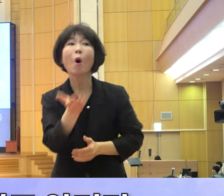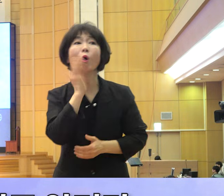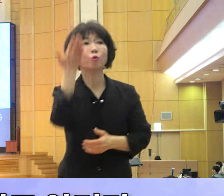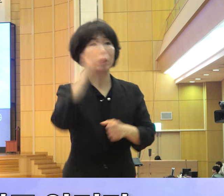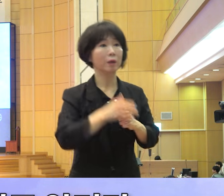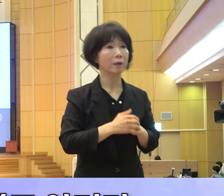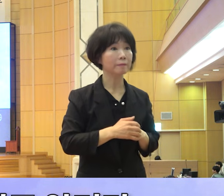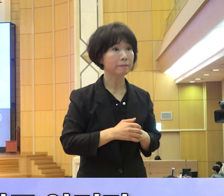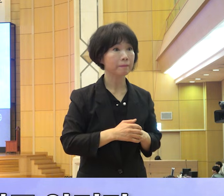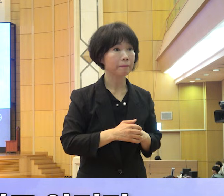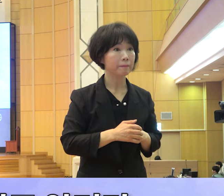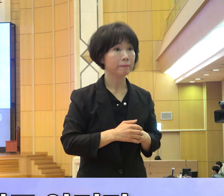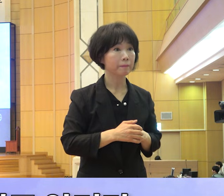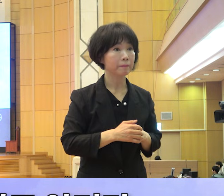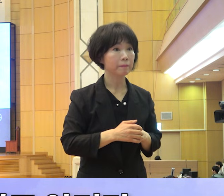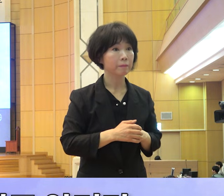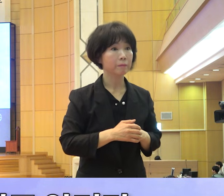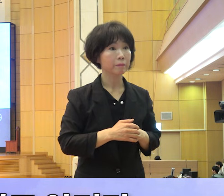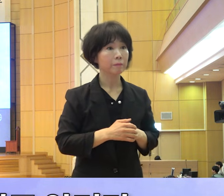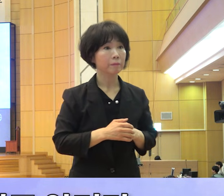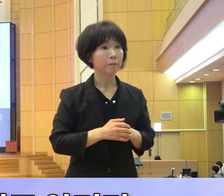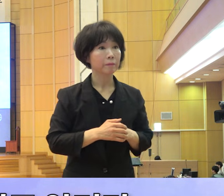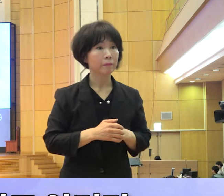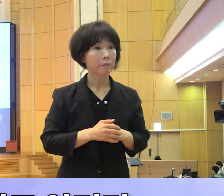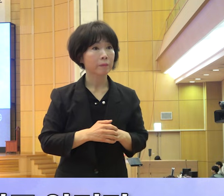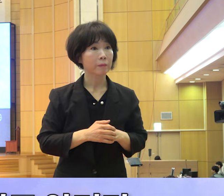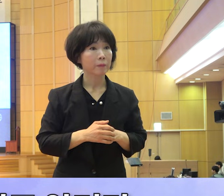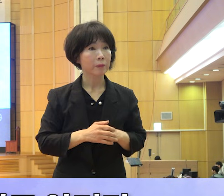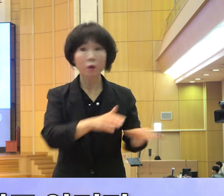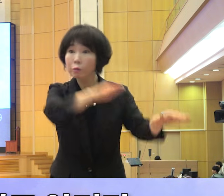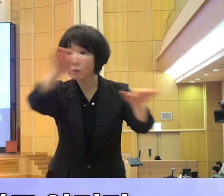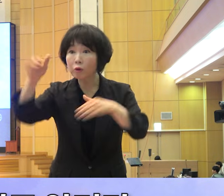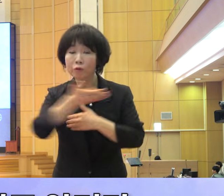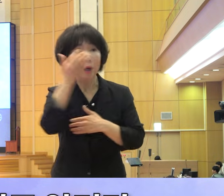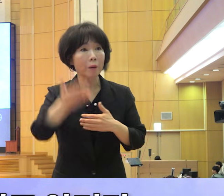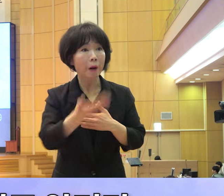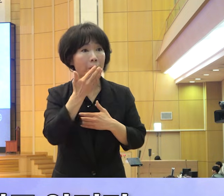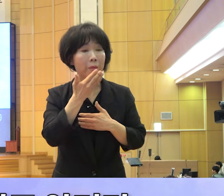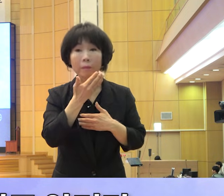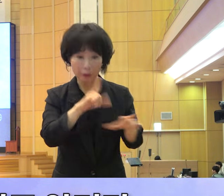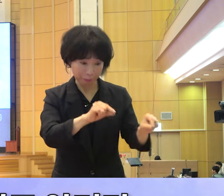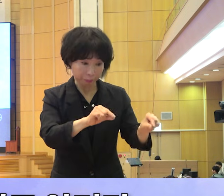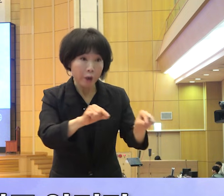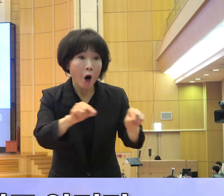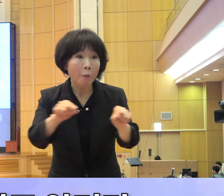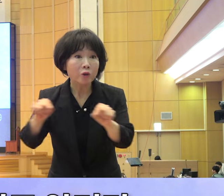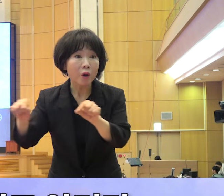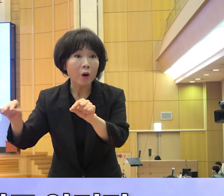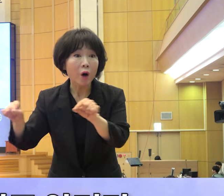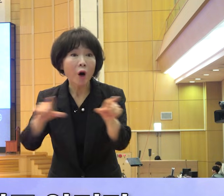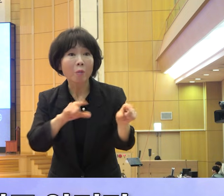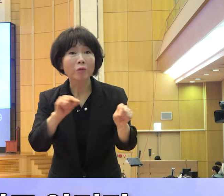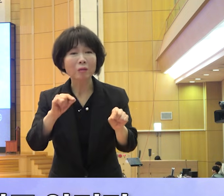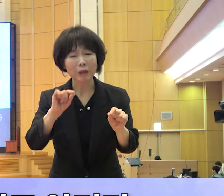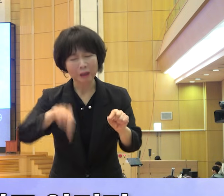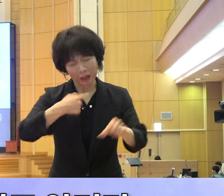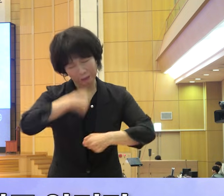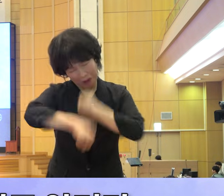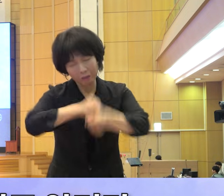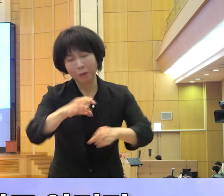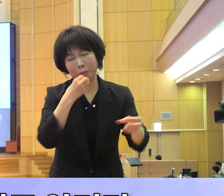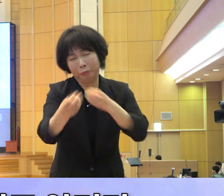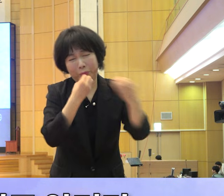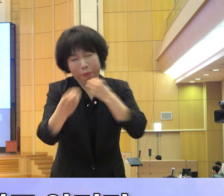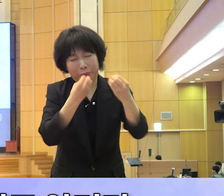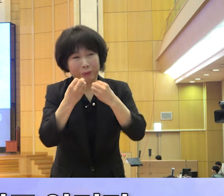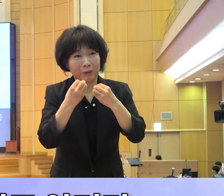음식을 먹는 것도요, 먼저 먹을 게 있고 나중 먹을 게 있는데, 여러분은 어떻게 먹어요? 그냥 막 먹지요.